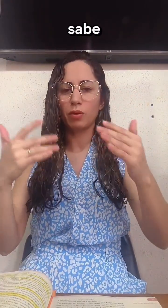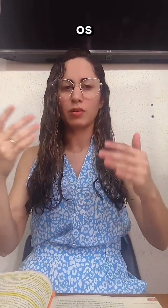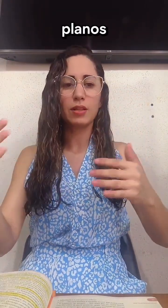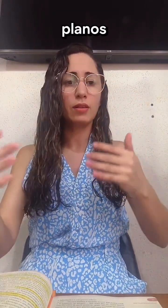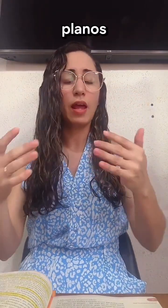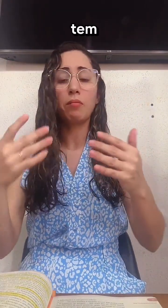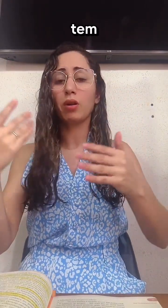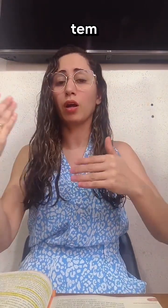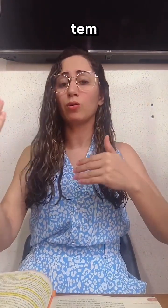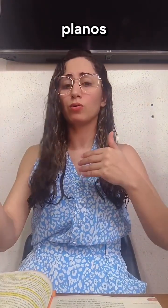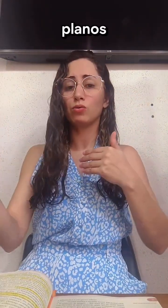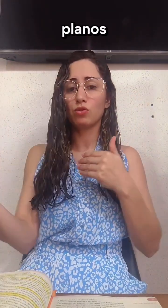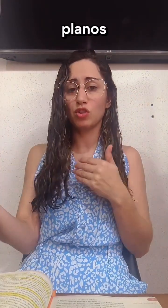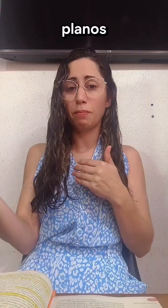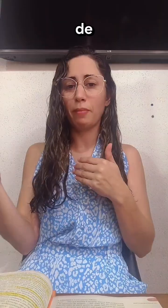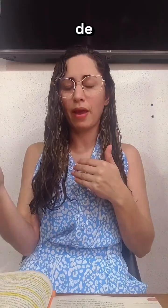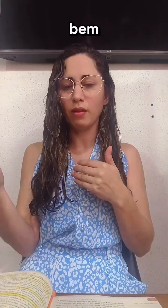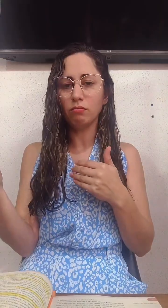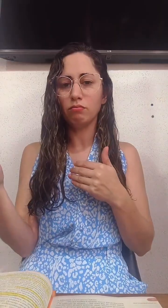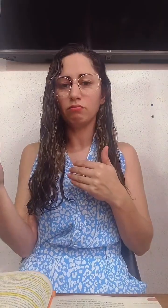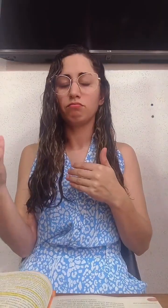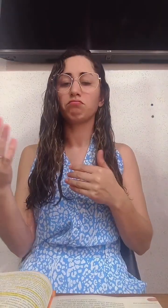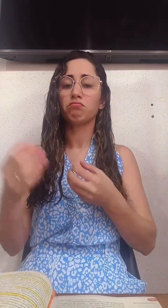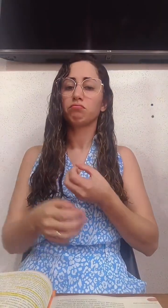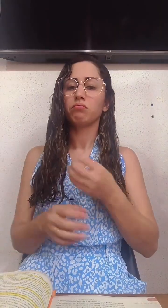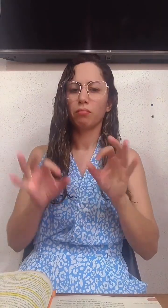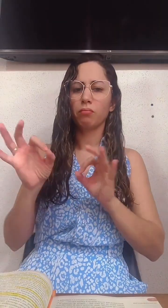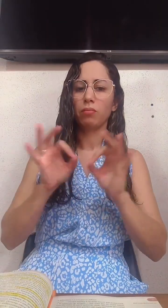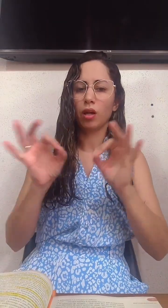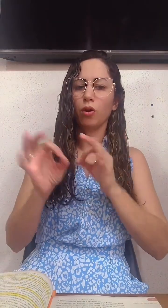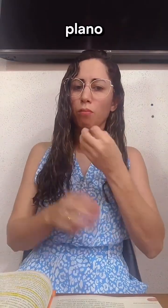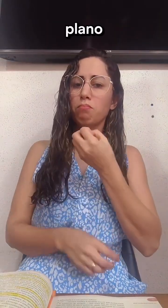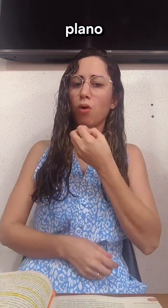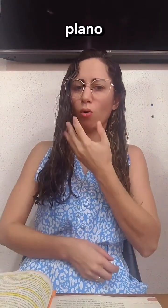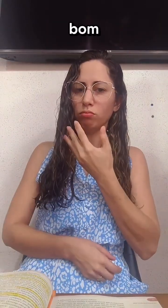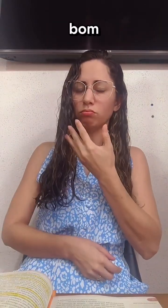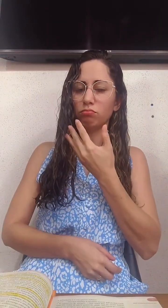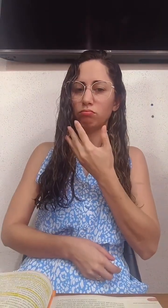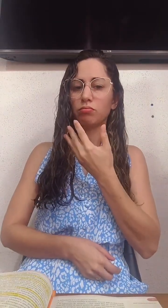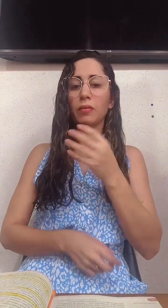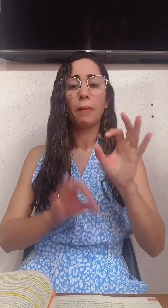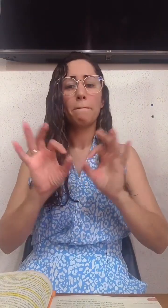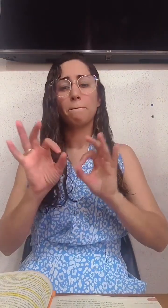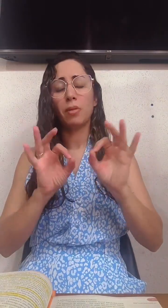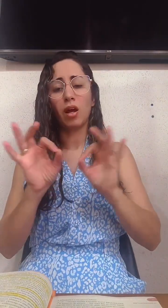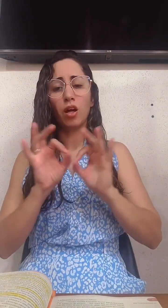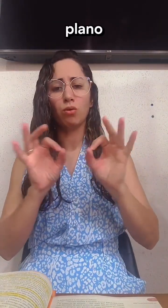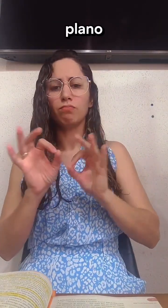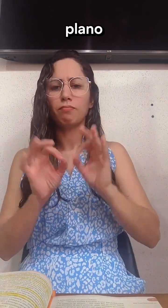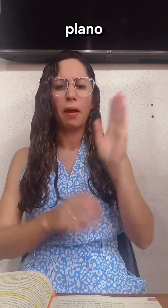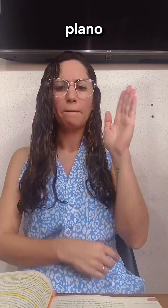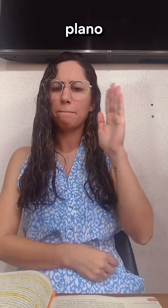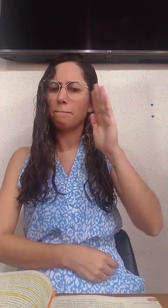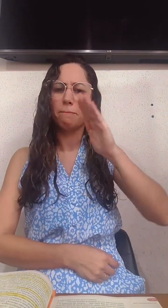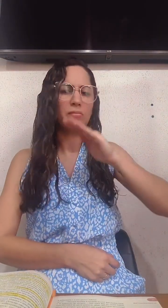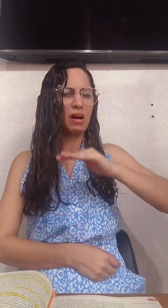planos que tem, planos de bem, plano bom, plano